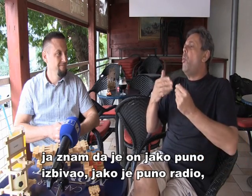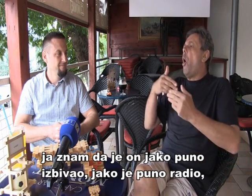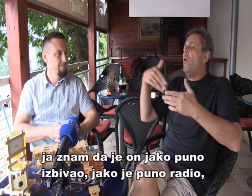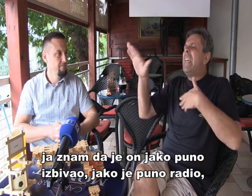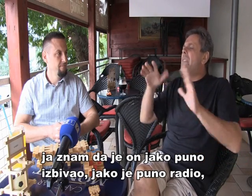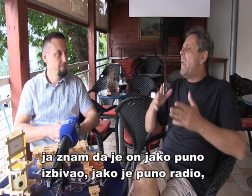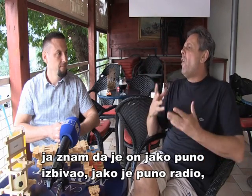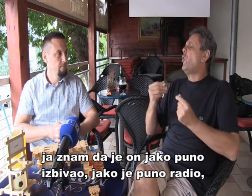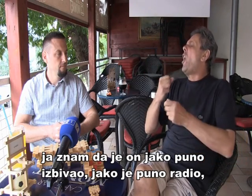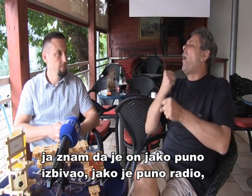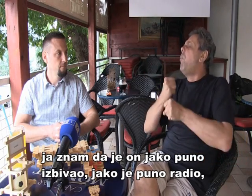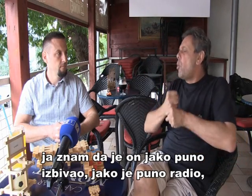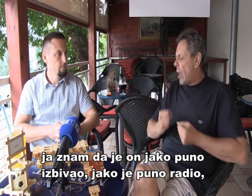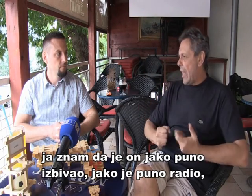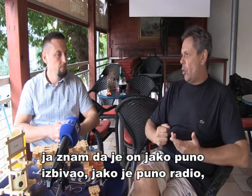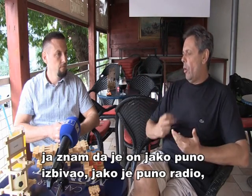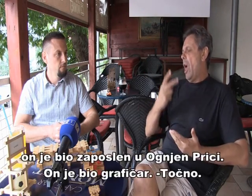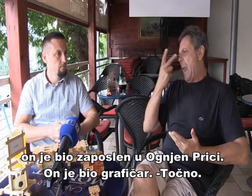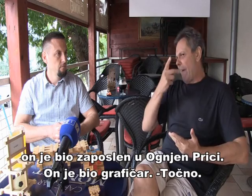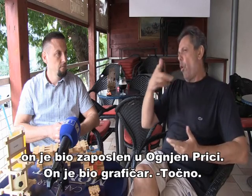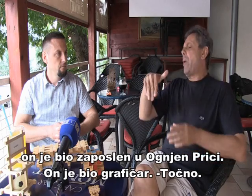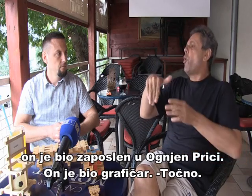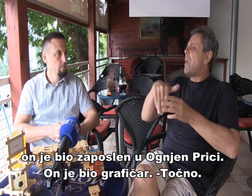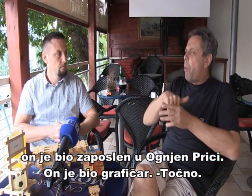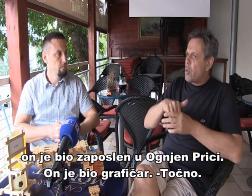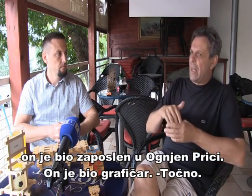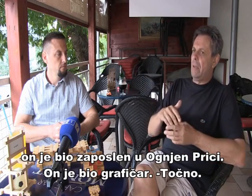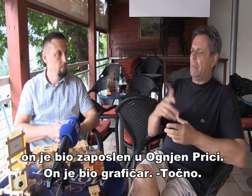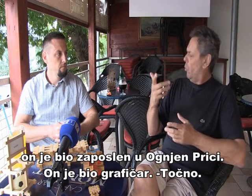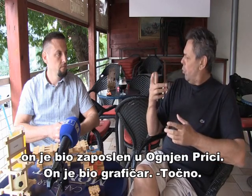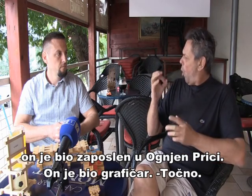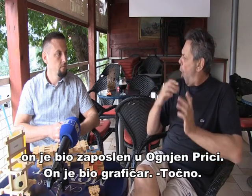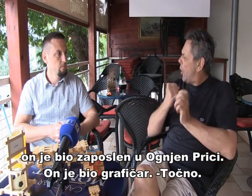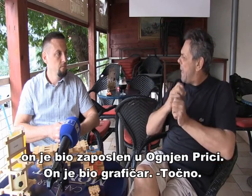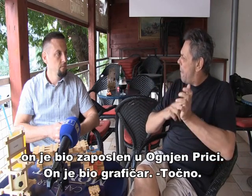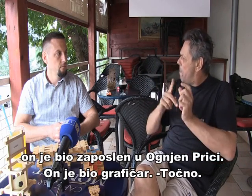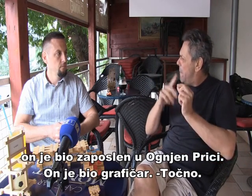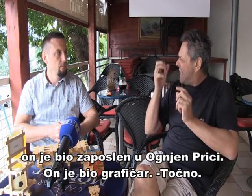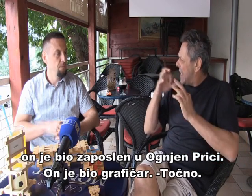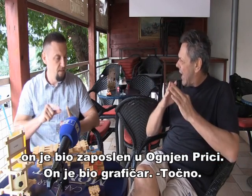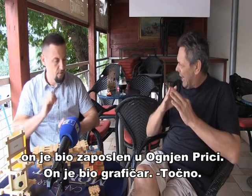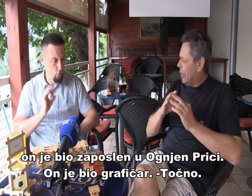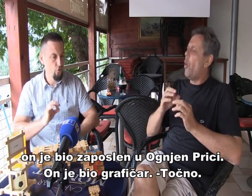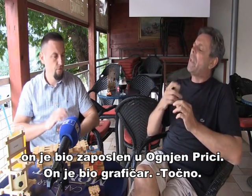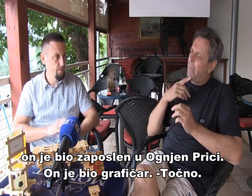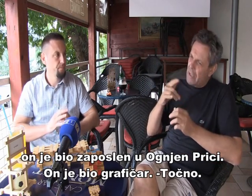puno izbivao, da je jako puno radio. Naravno, on je bio zaposlen u Ognjen Prica, u Ognjen Prica, on